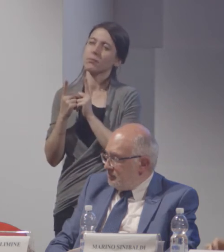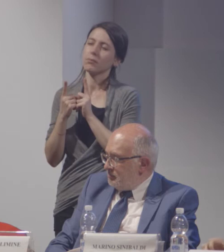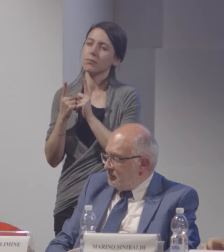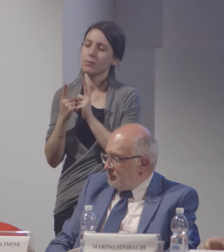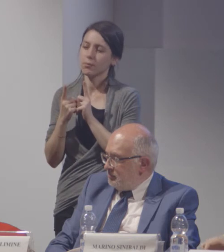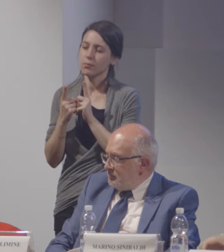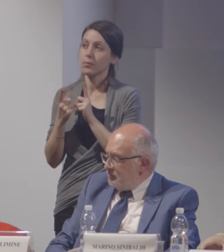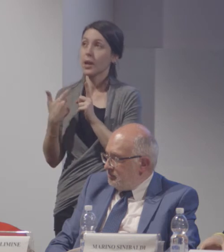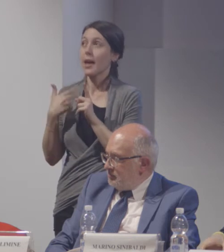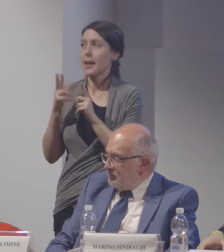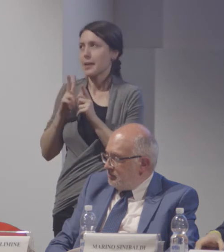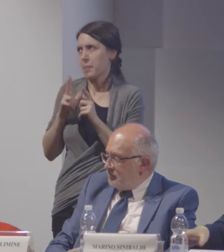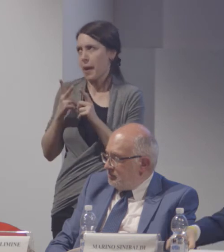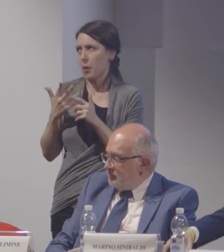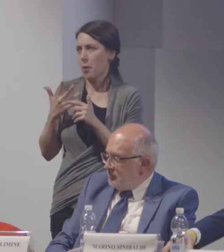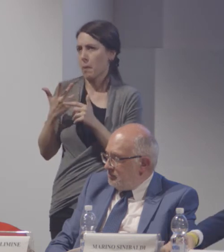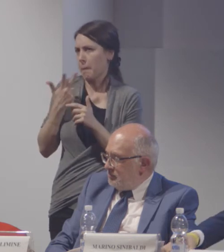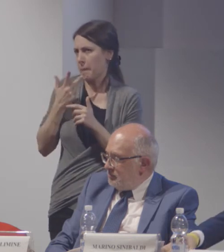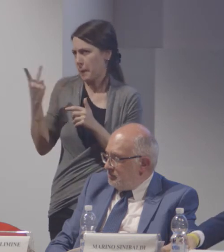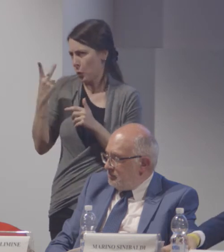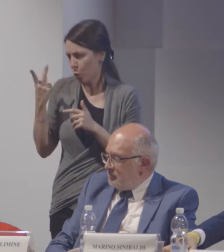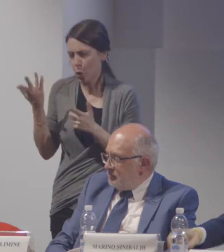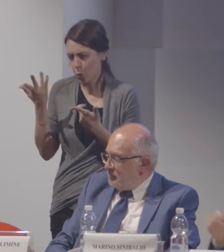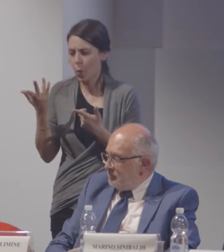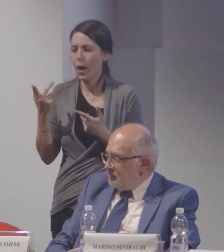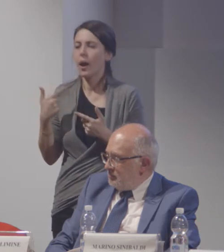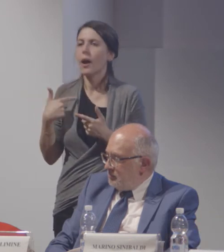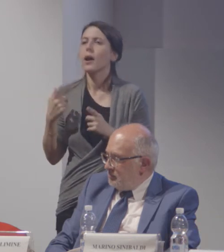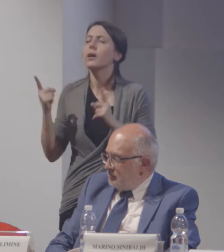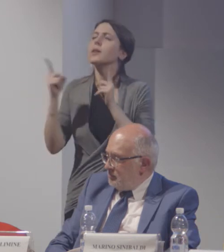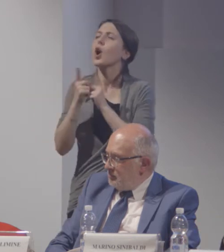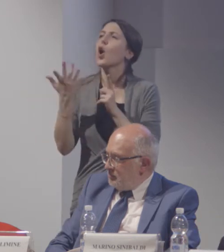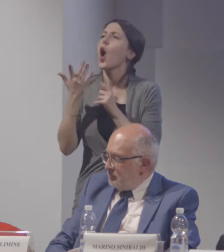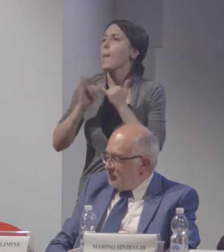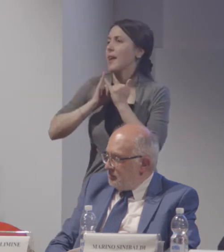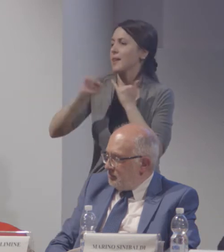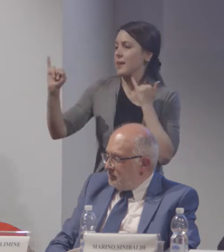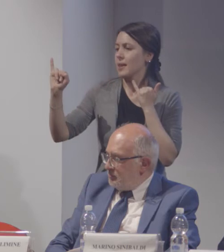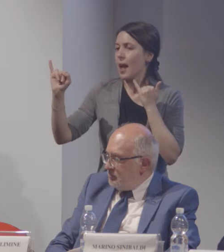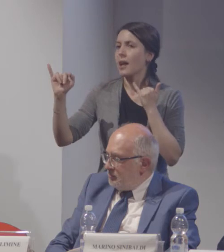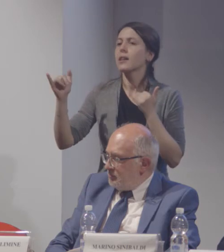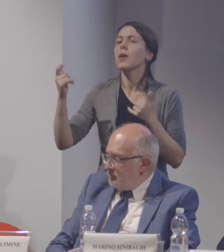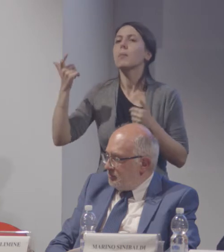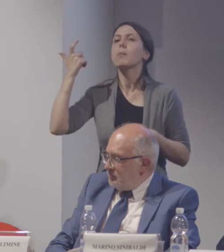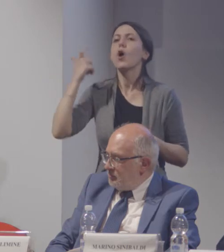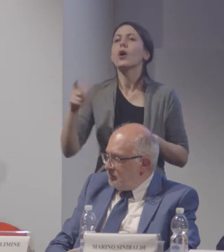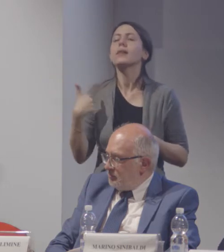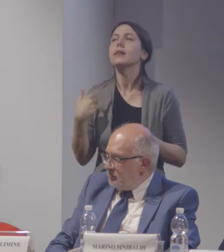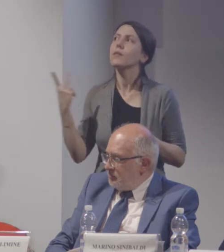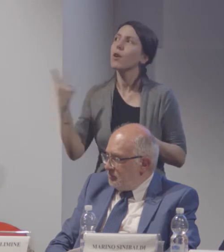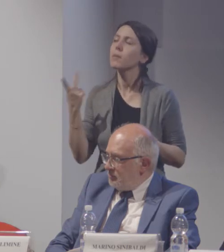apprezzati spero reciprocamente a distanza, proprio per il nostro, soprattutto direi, interesse per le disuguaglianze.